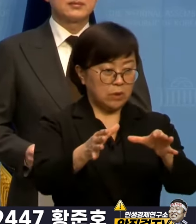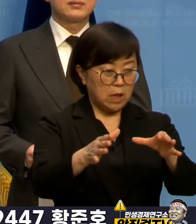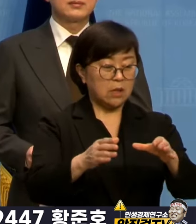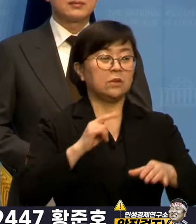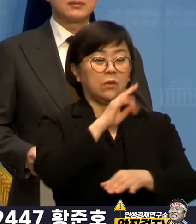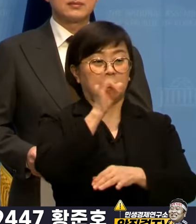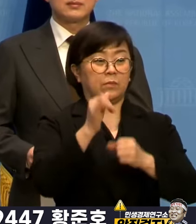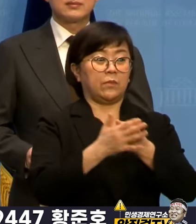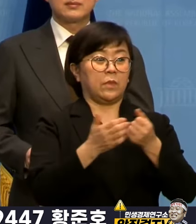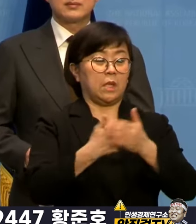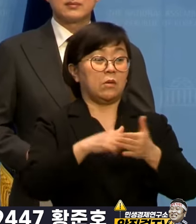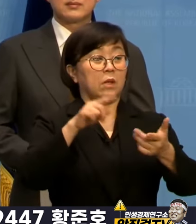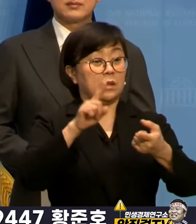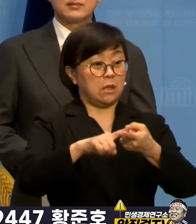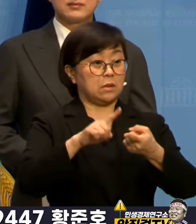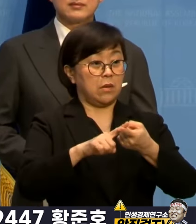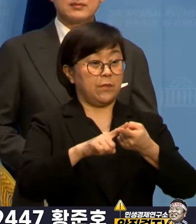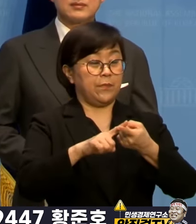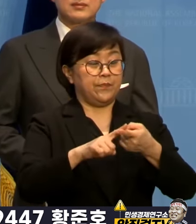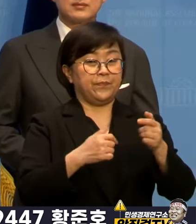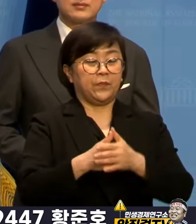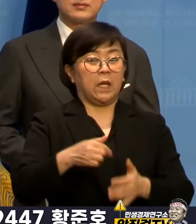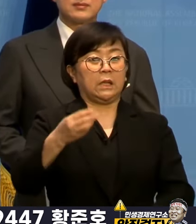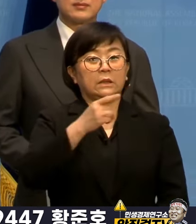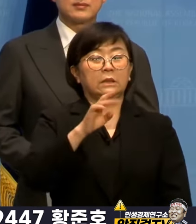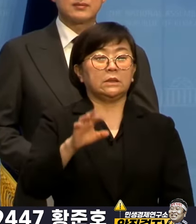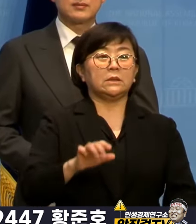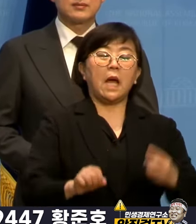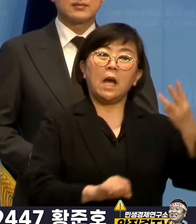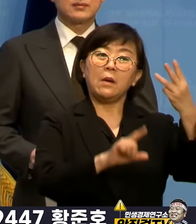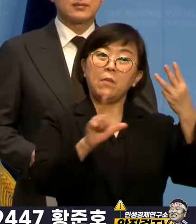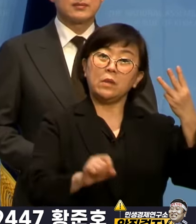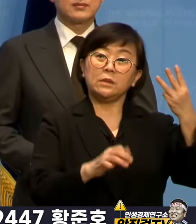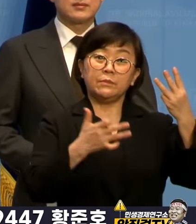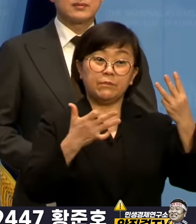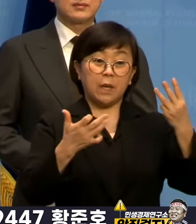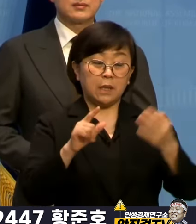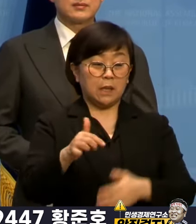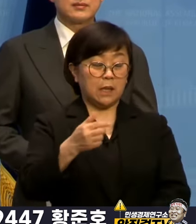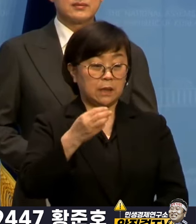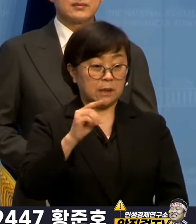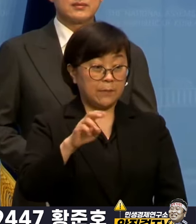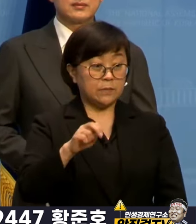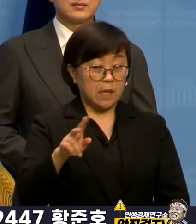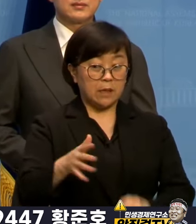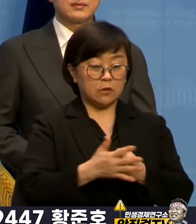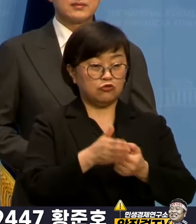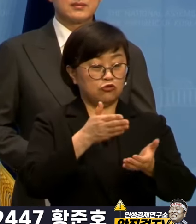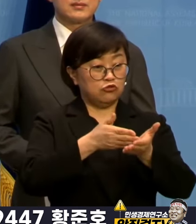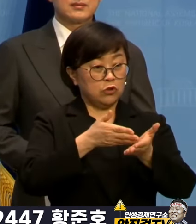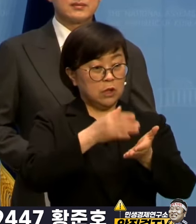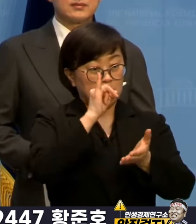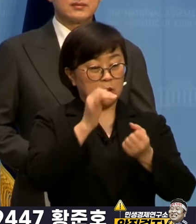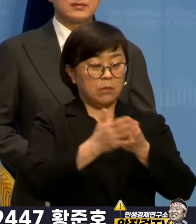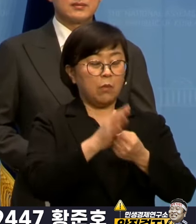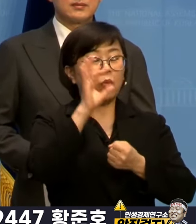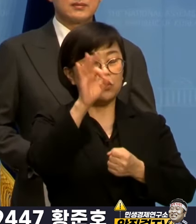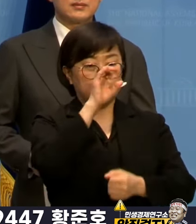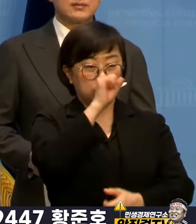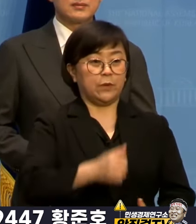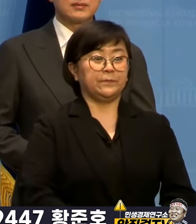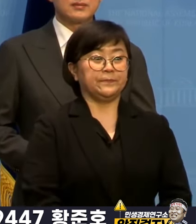것이죠. 이 부분은 탐사랑 28화와 38화를 자세히 보도했으니까 기자님께서 꼭 참조하시면